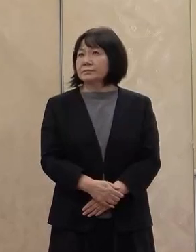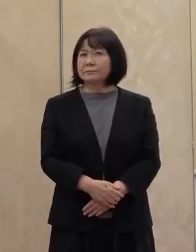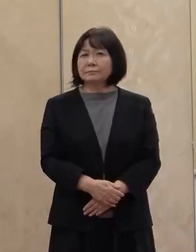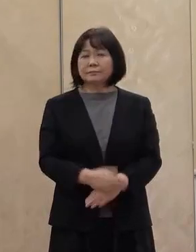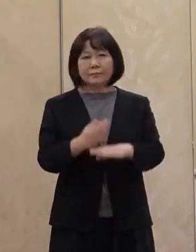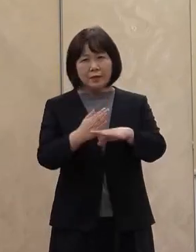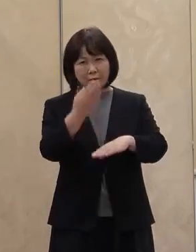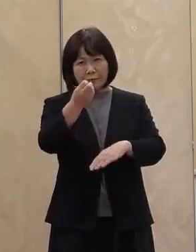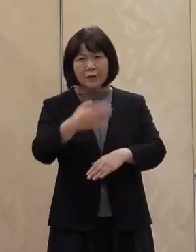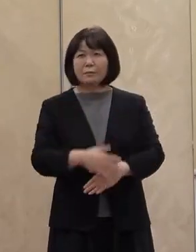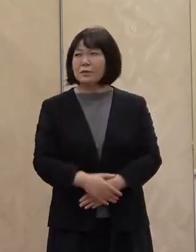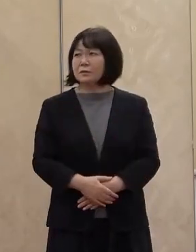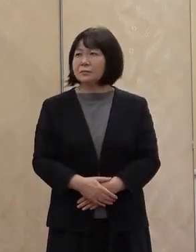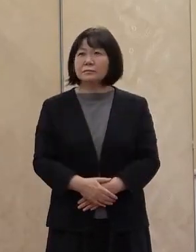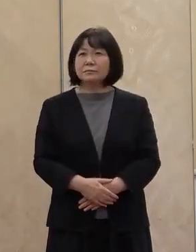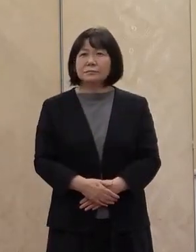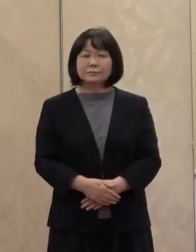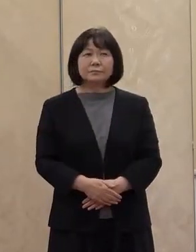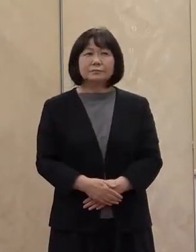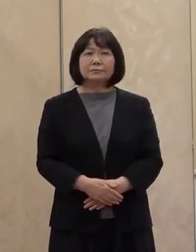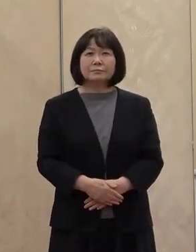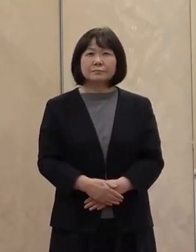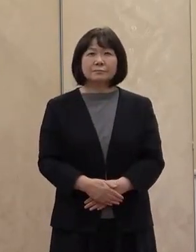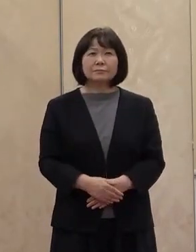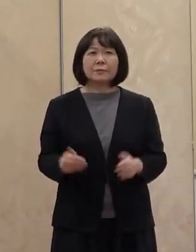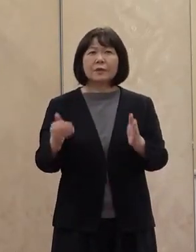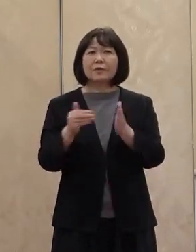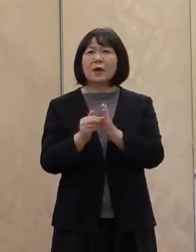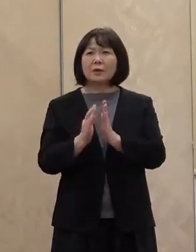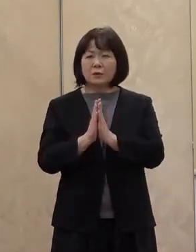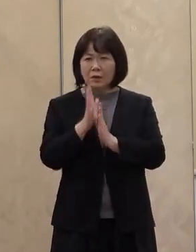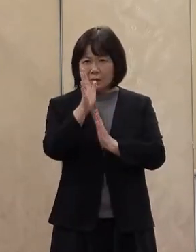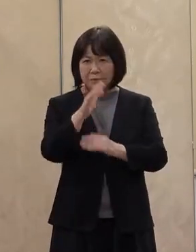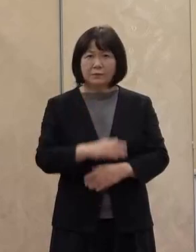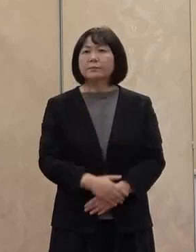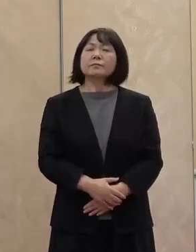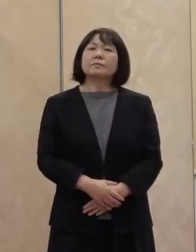ありがとうございます。 はい。はい、最後